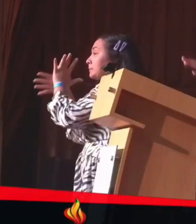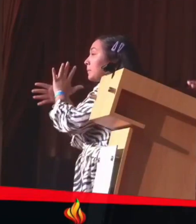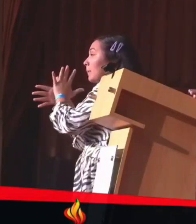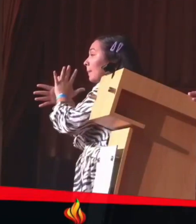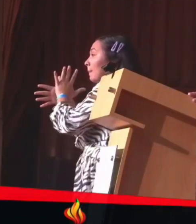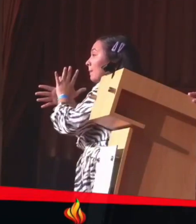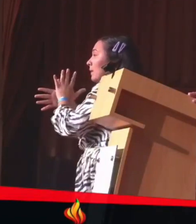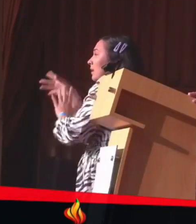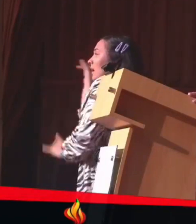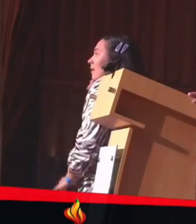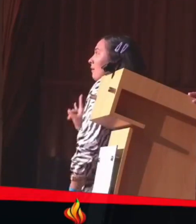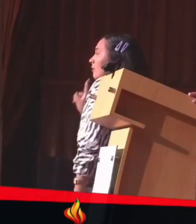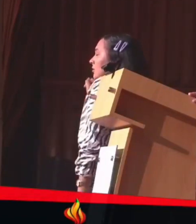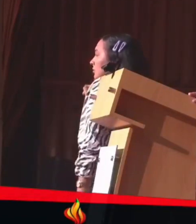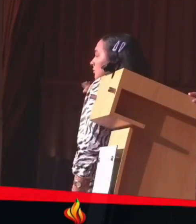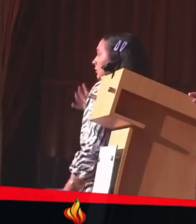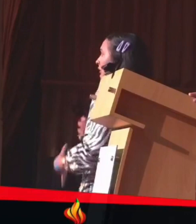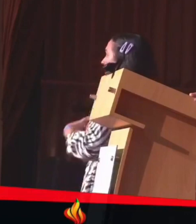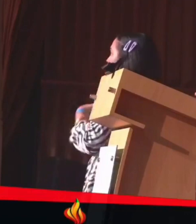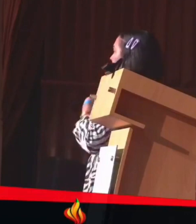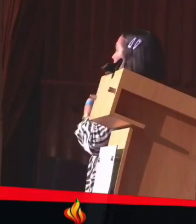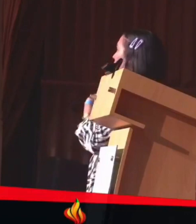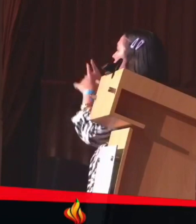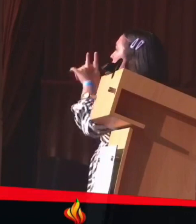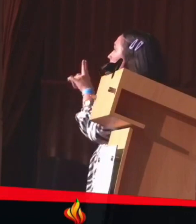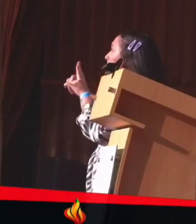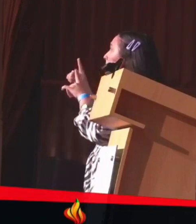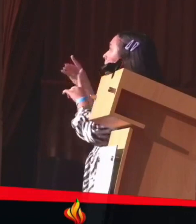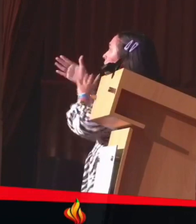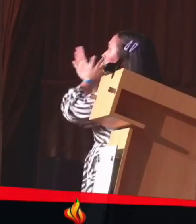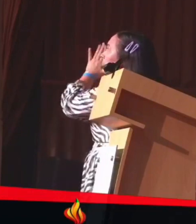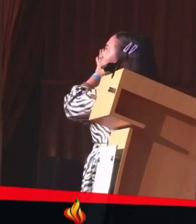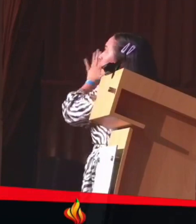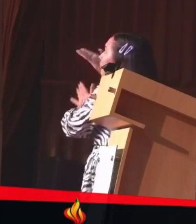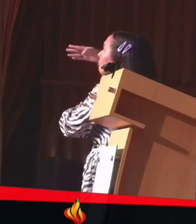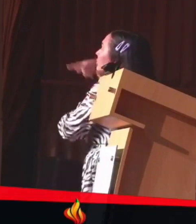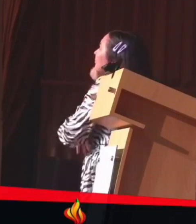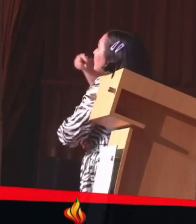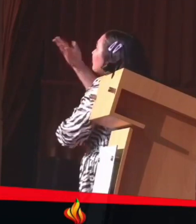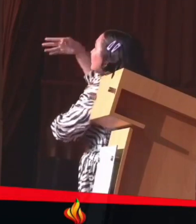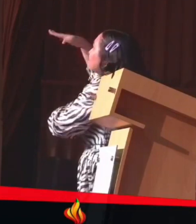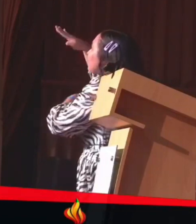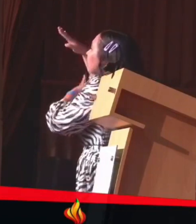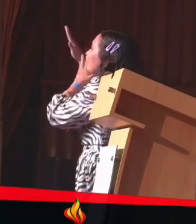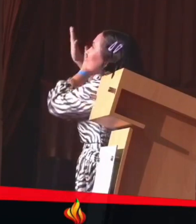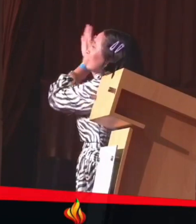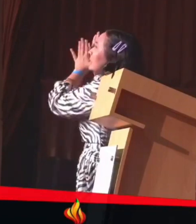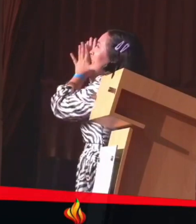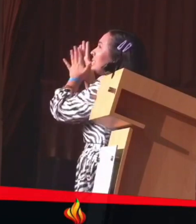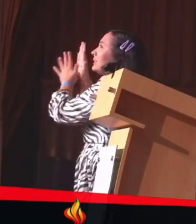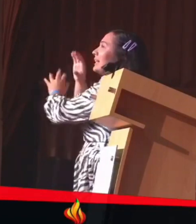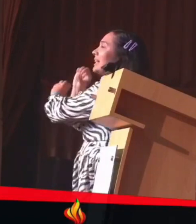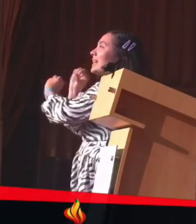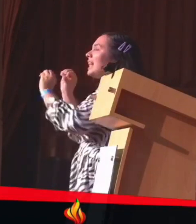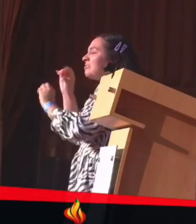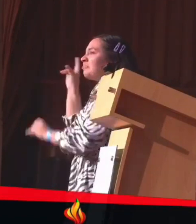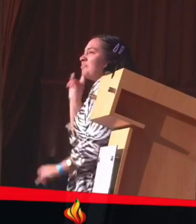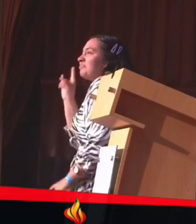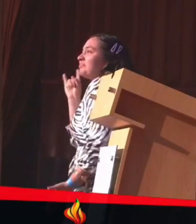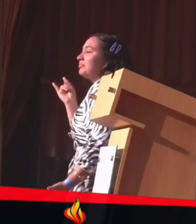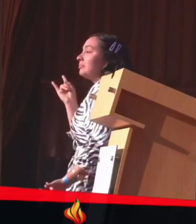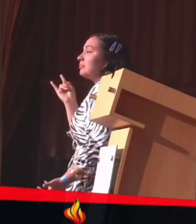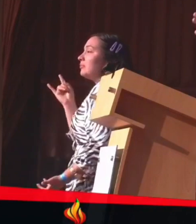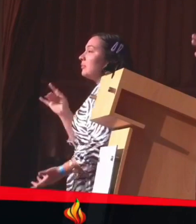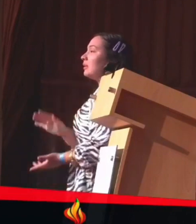Dios. El Señor le dijo: Ananías, escógelo porque es